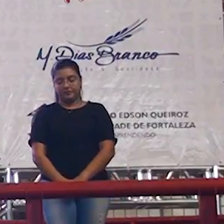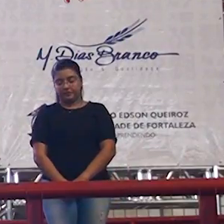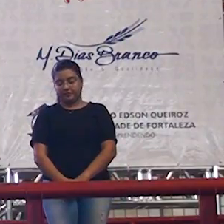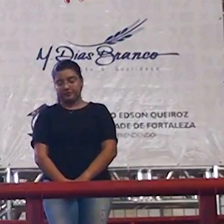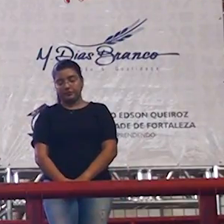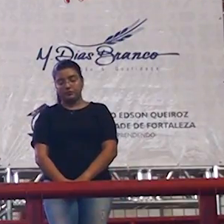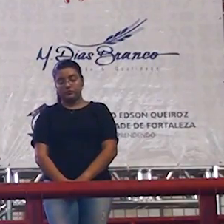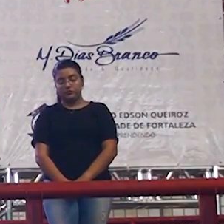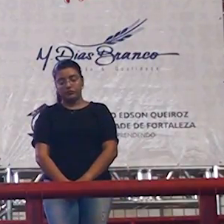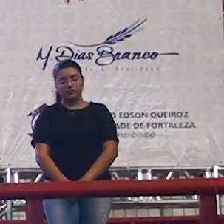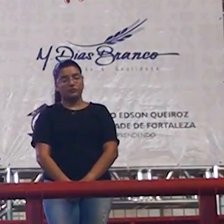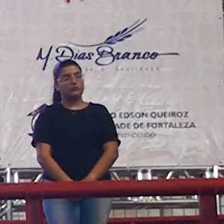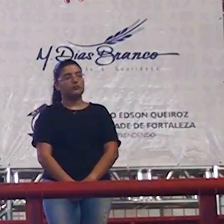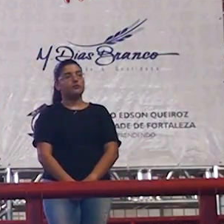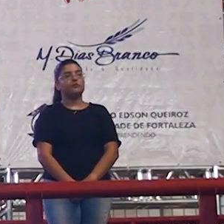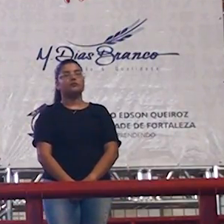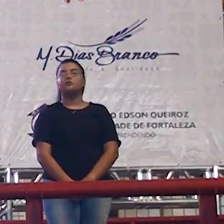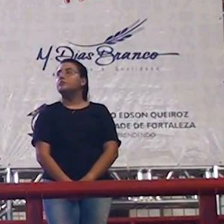Bom,